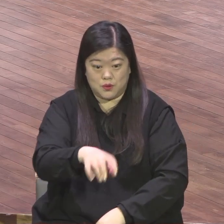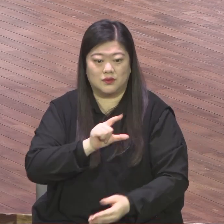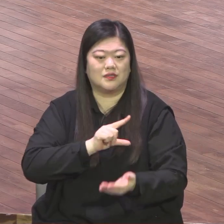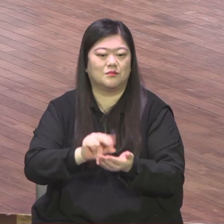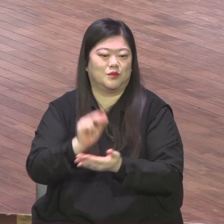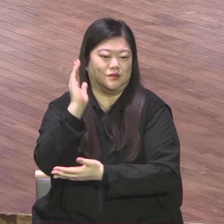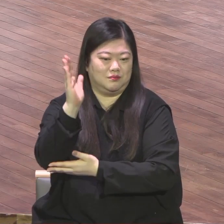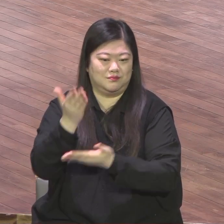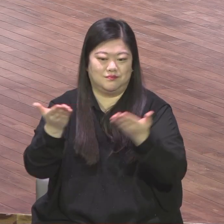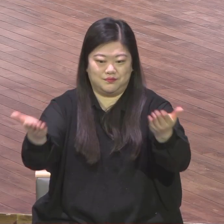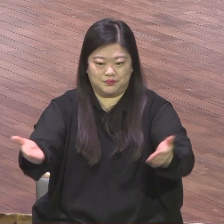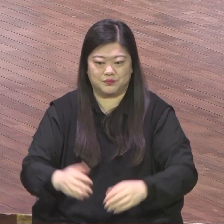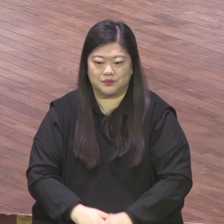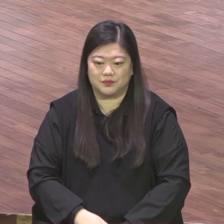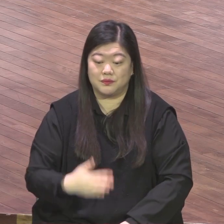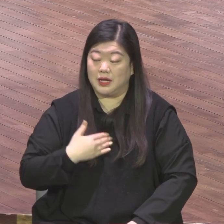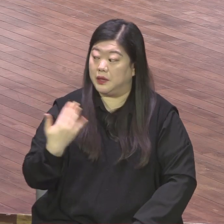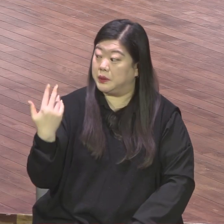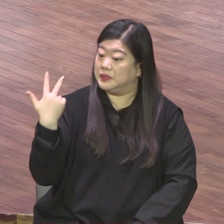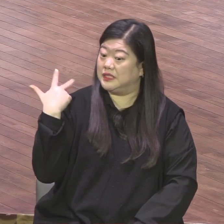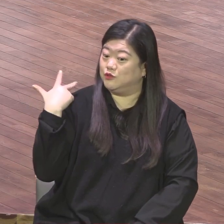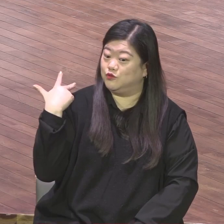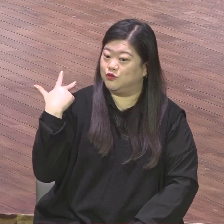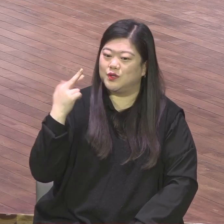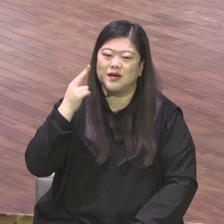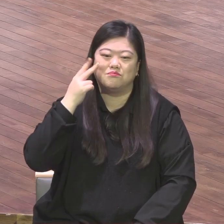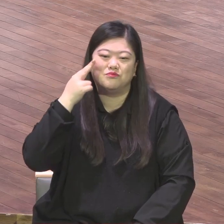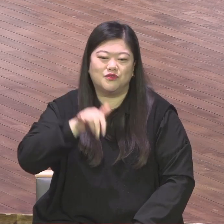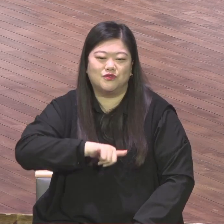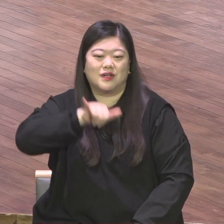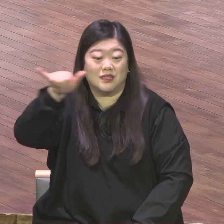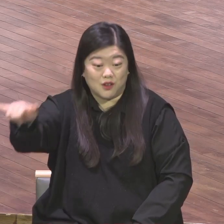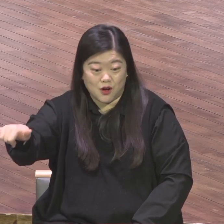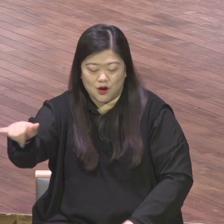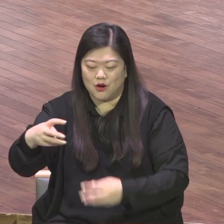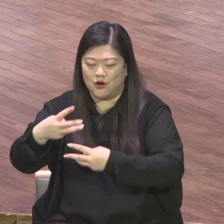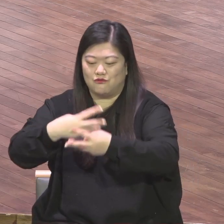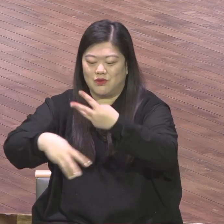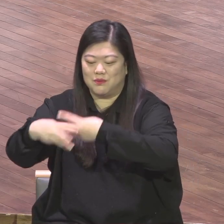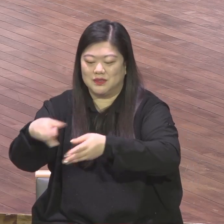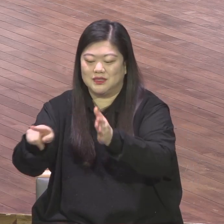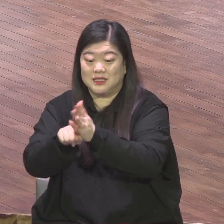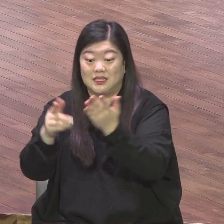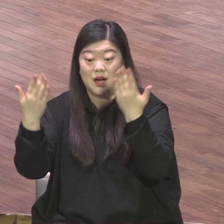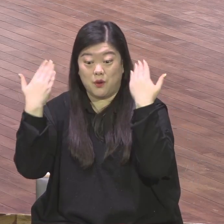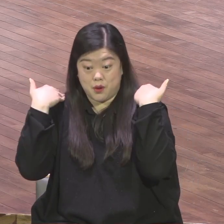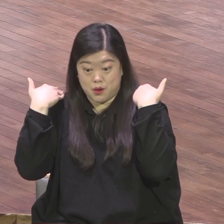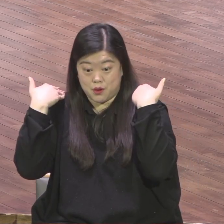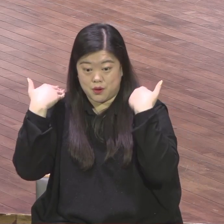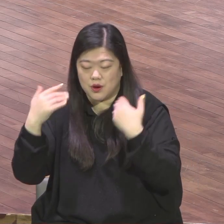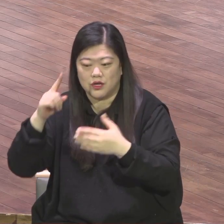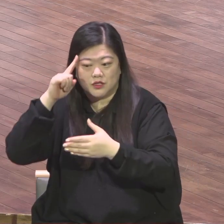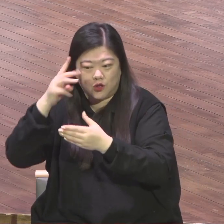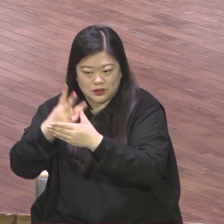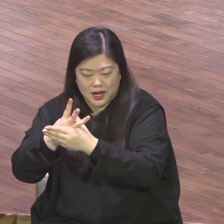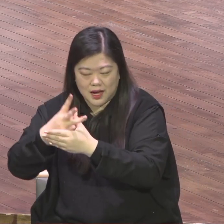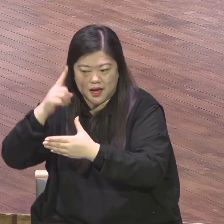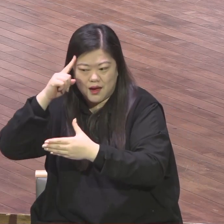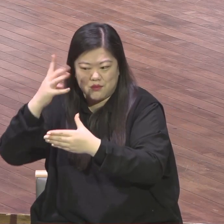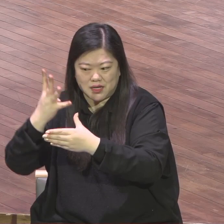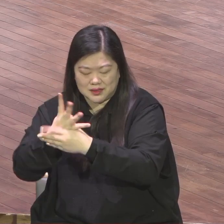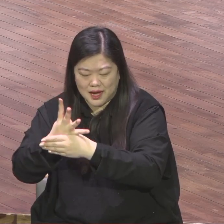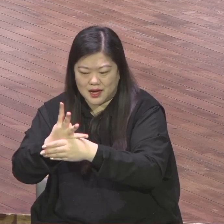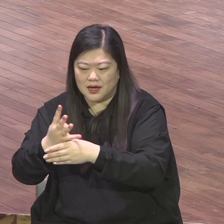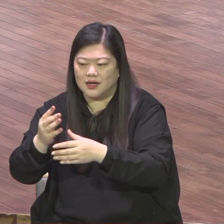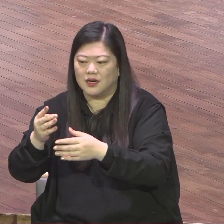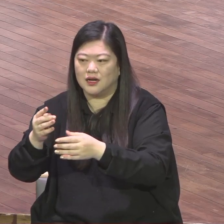알류 보막기 박사원을 원에 참석하고 알류 총장으로서 석박사 학위